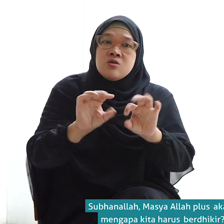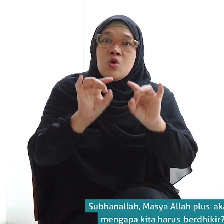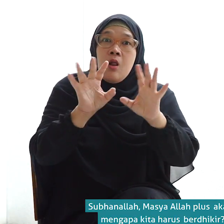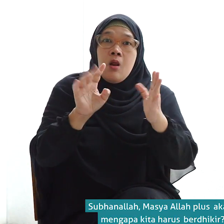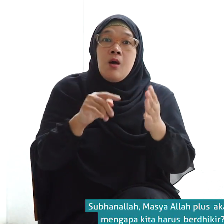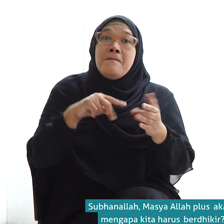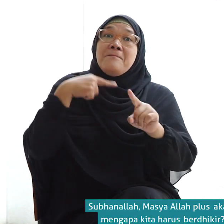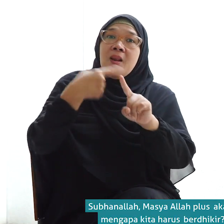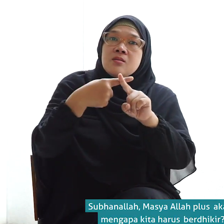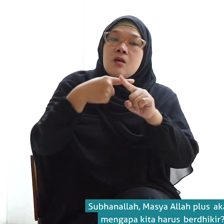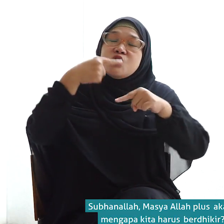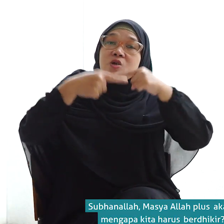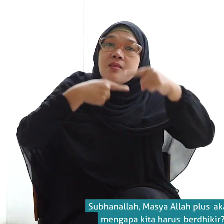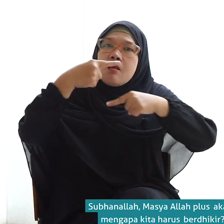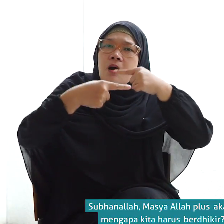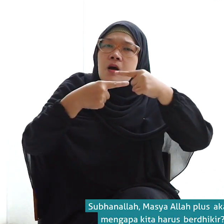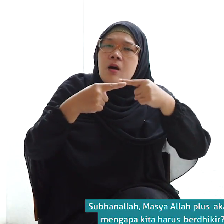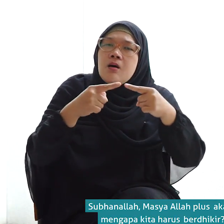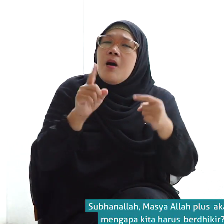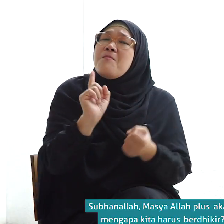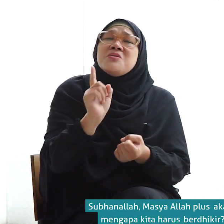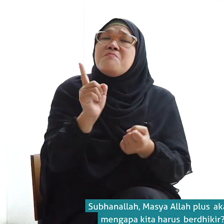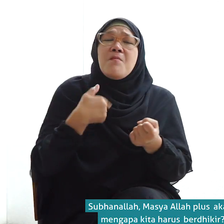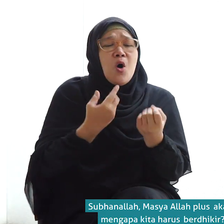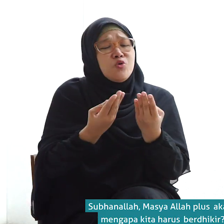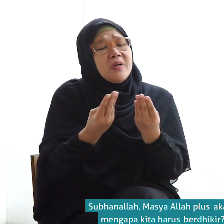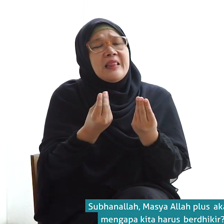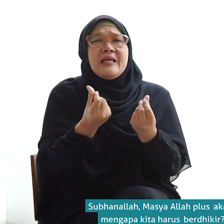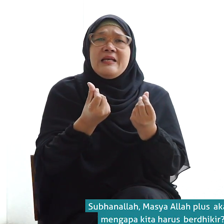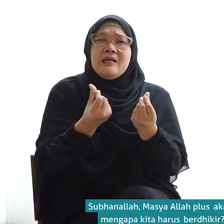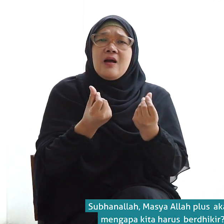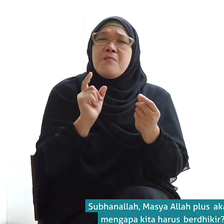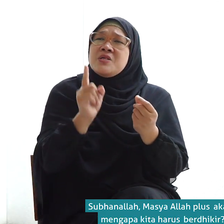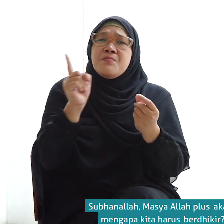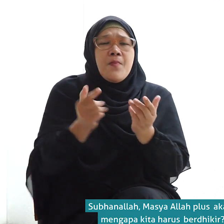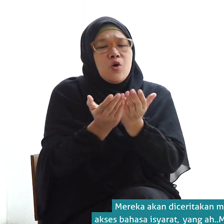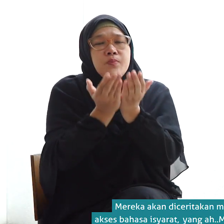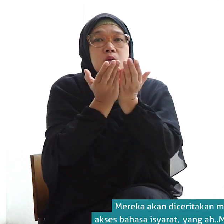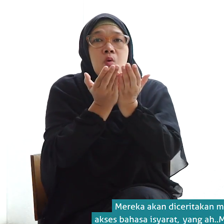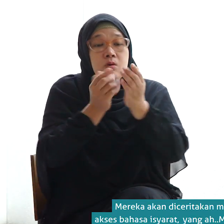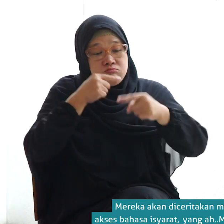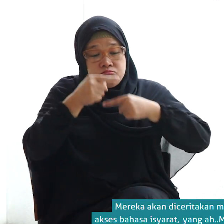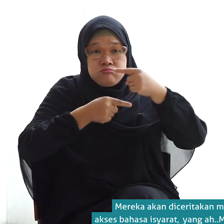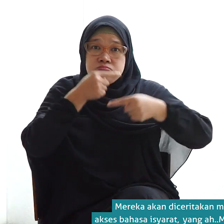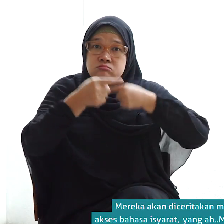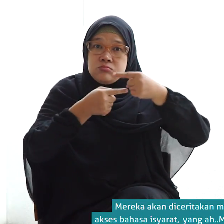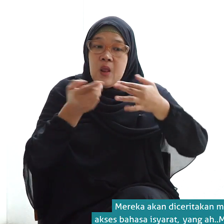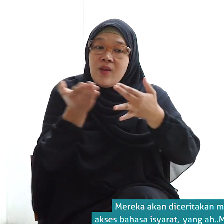Subhanallah, Masya Allah, plus akan ada kisah mengapa kita harus berzikir, berdoa. Mereka akan diceritakan melalui akses